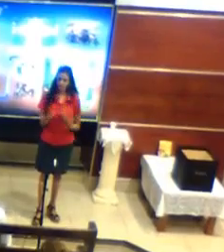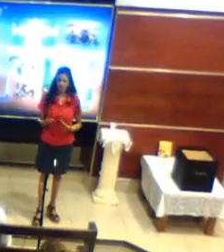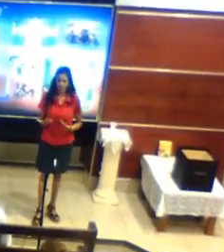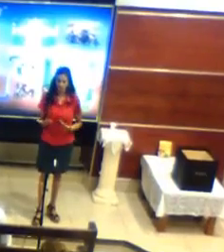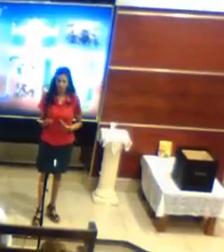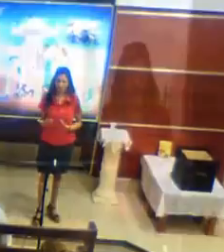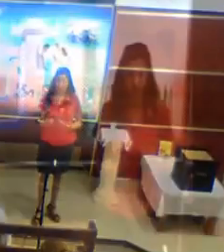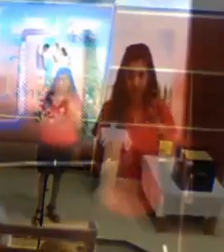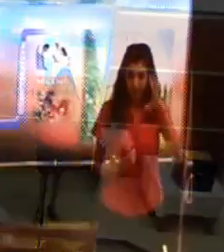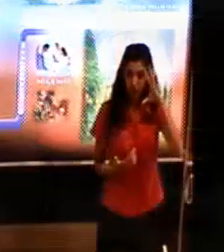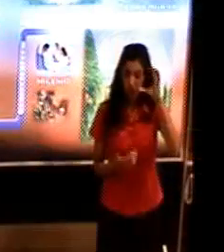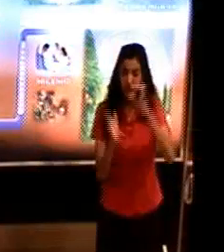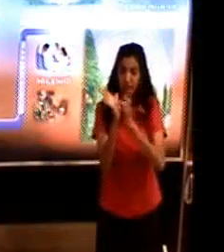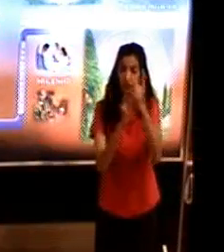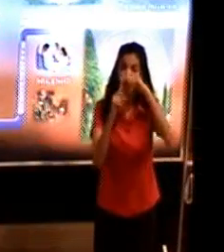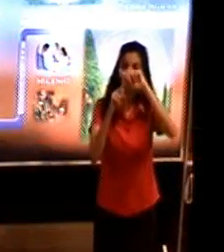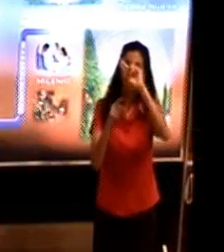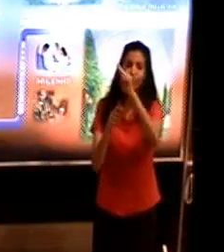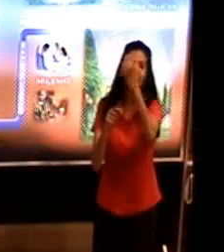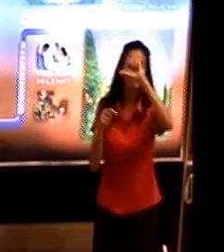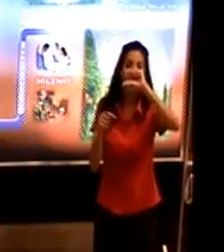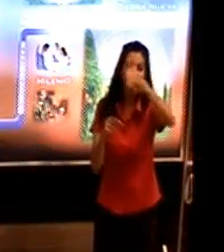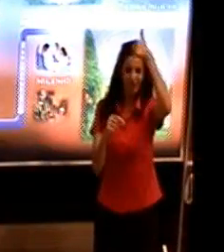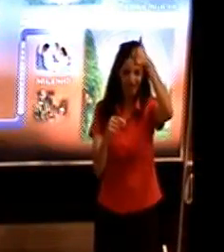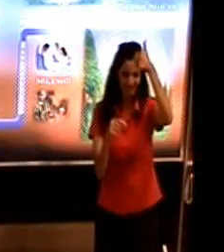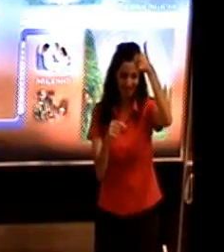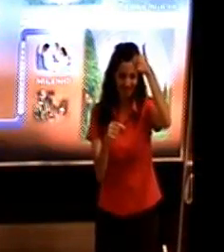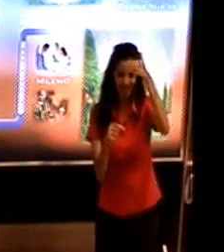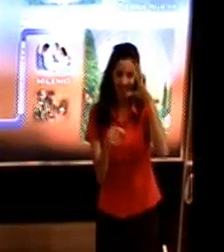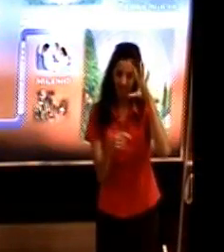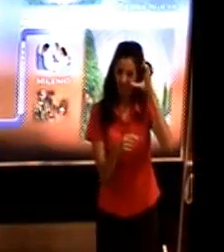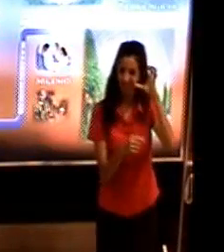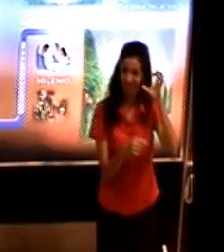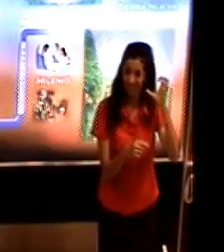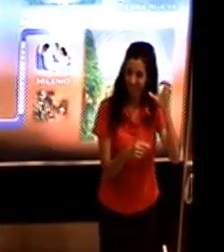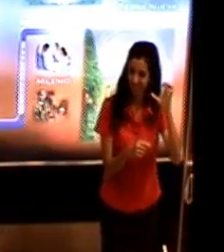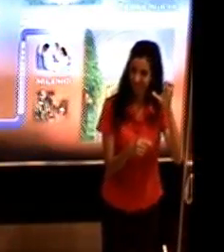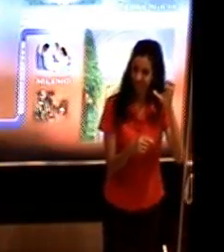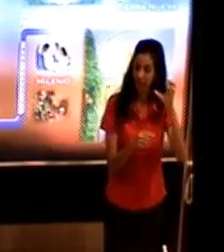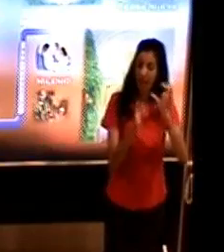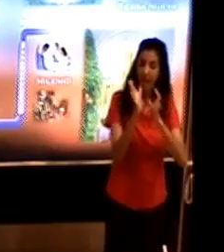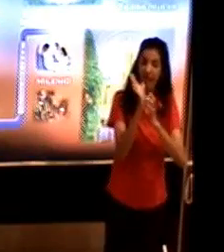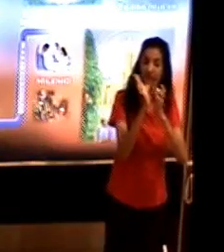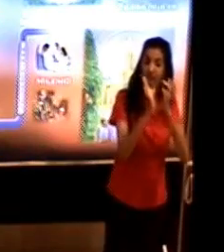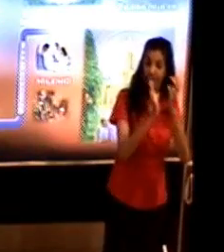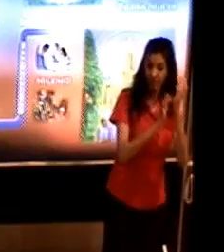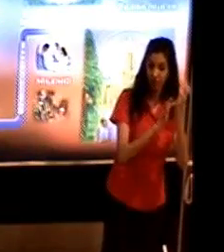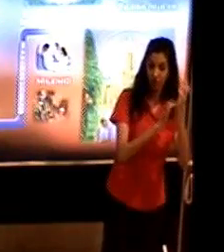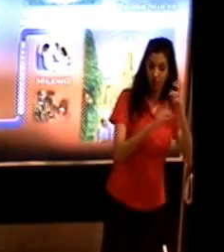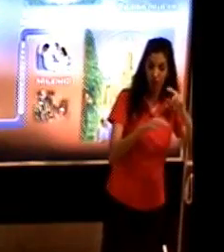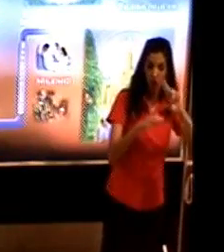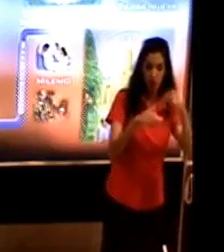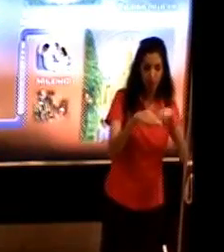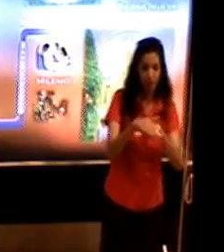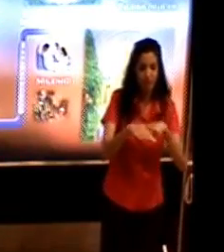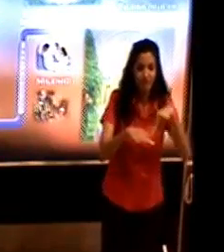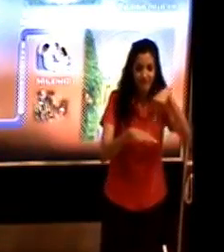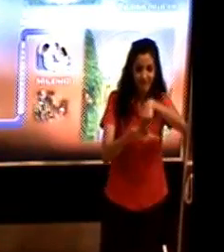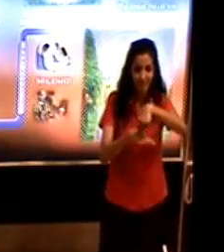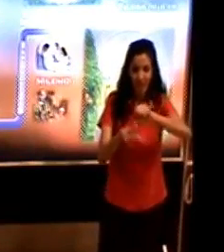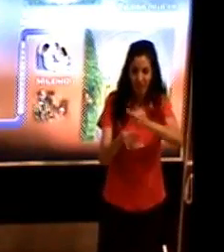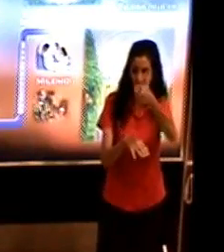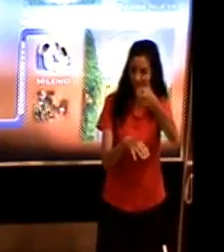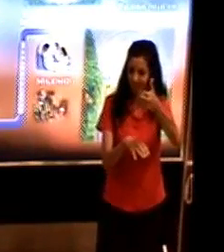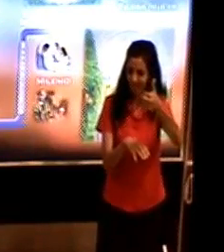Acordémonos que Cristo venció en la cruz del Calvario. Acordémonos que Cristo salió de la tumba victorioso, pero